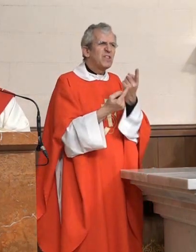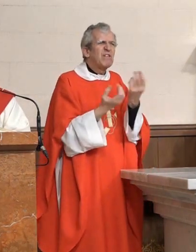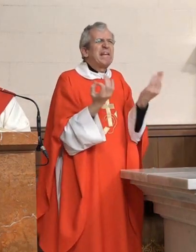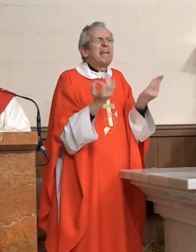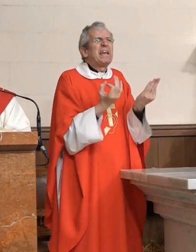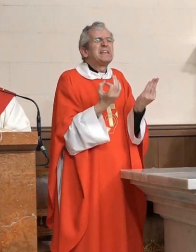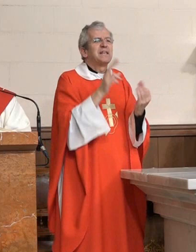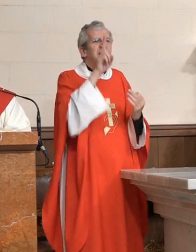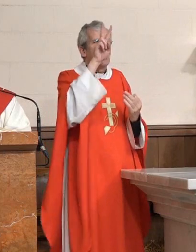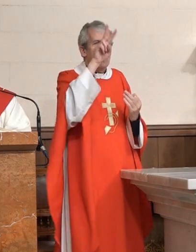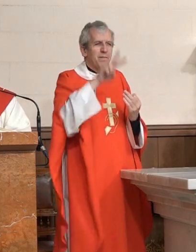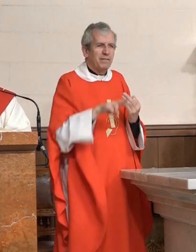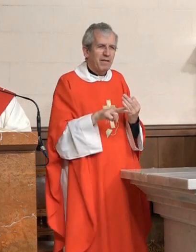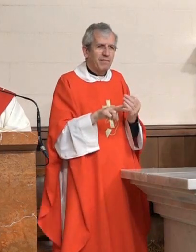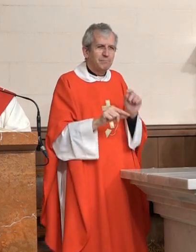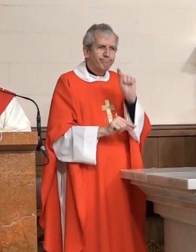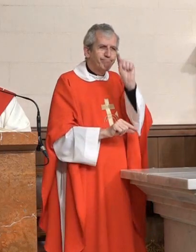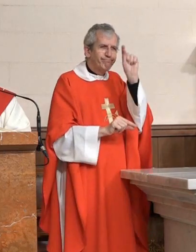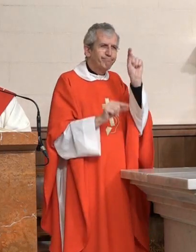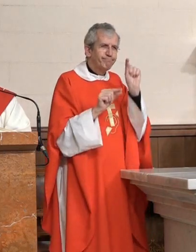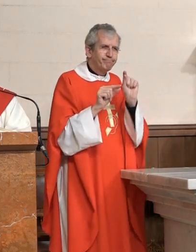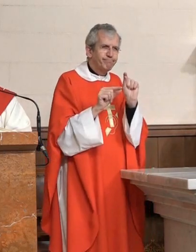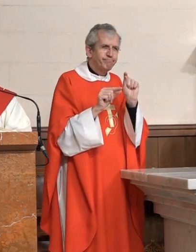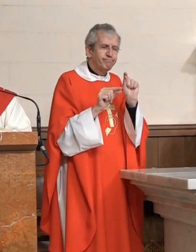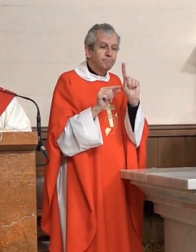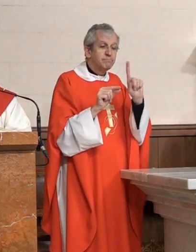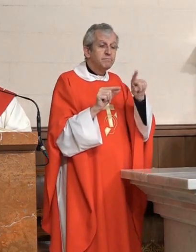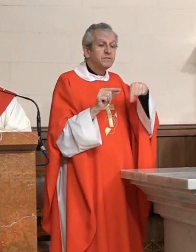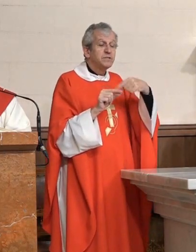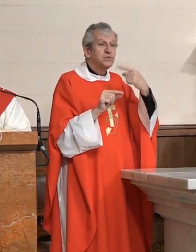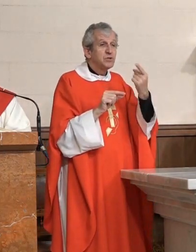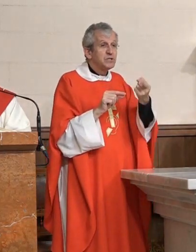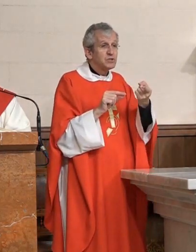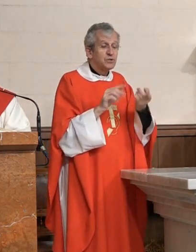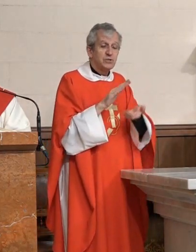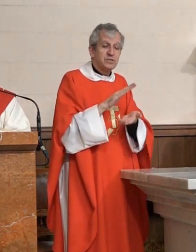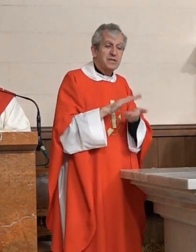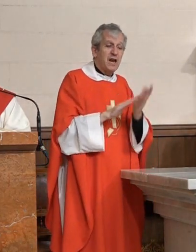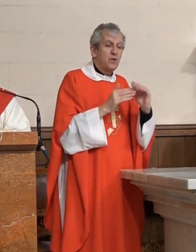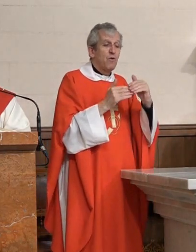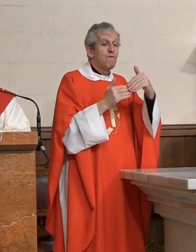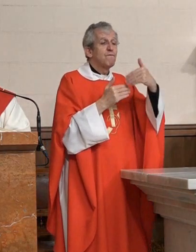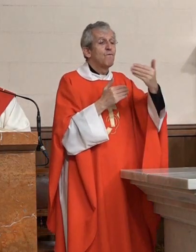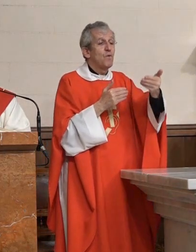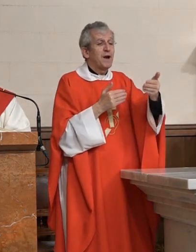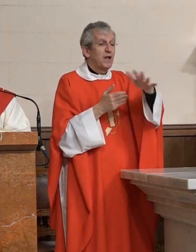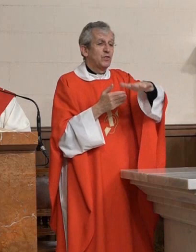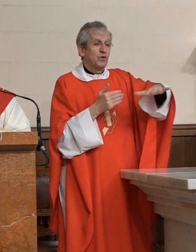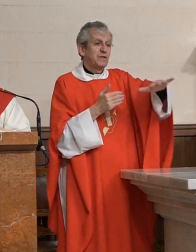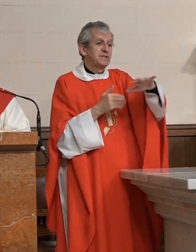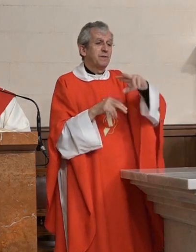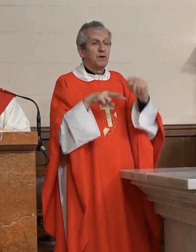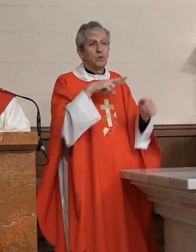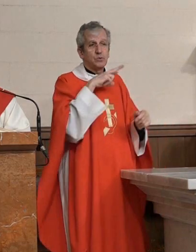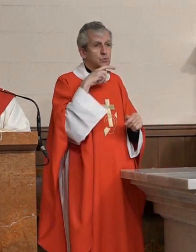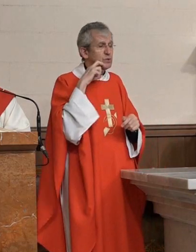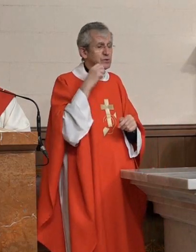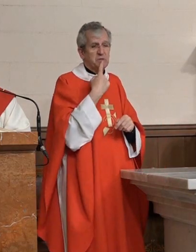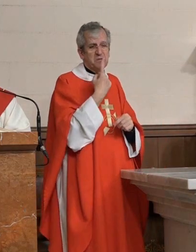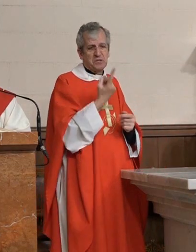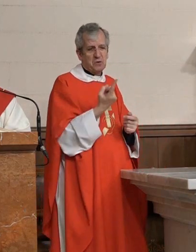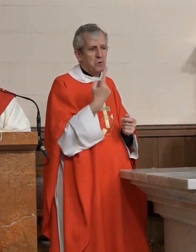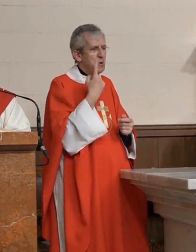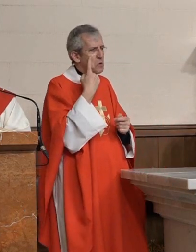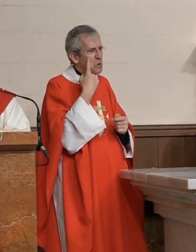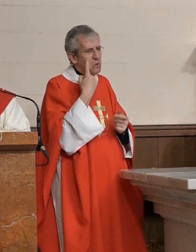es la verdad? Dicho esto, salió otra vez donde estaban los judíos y les dijo: